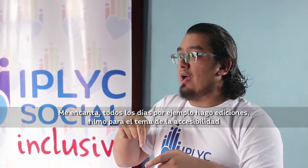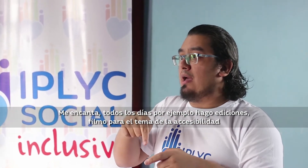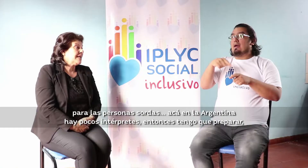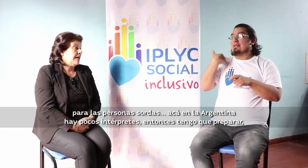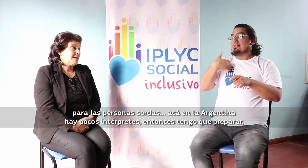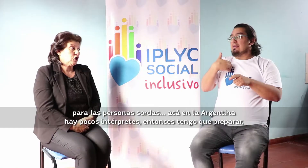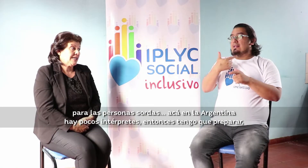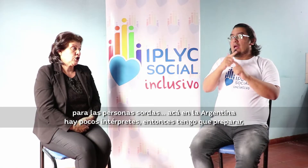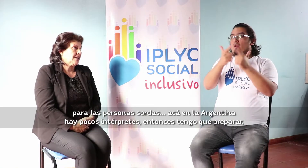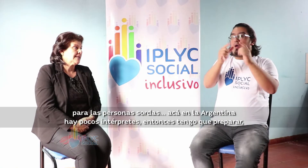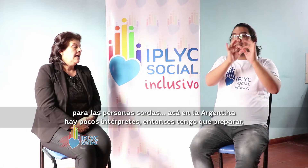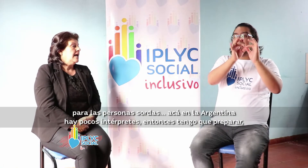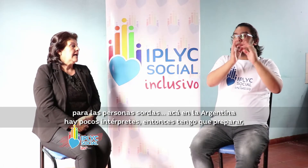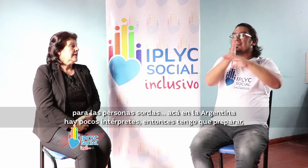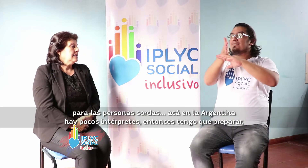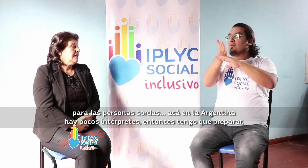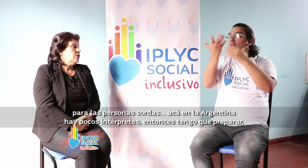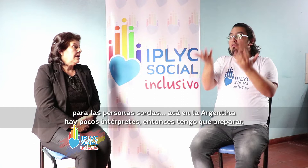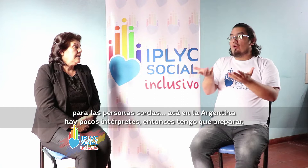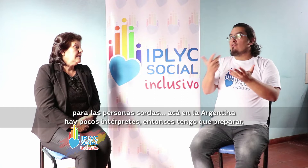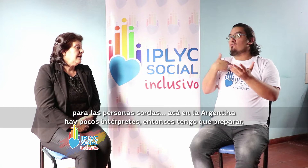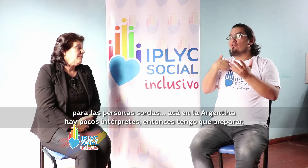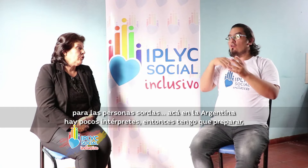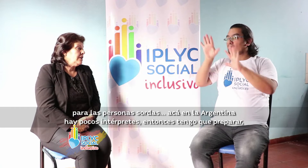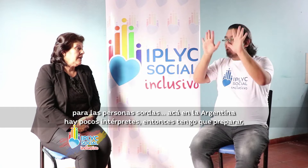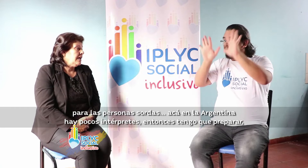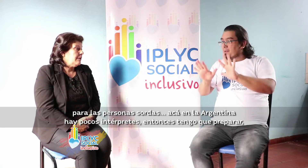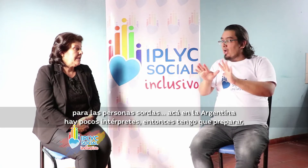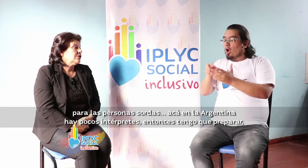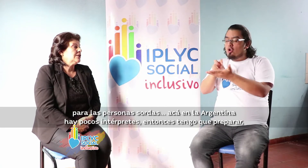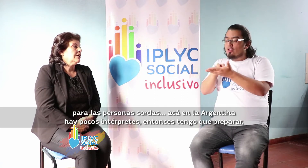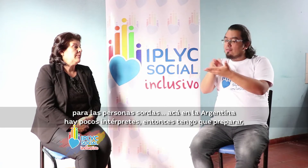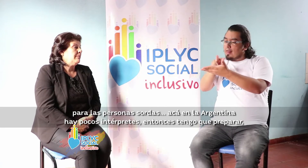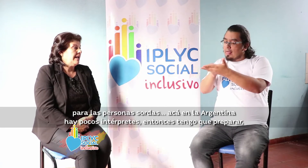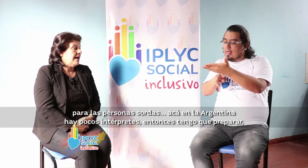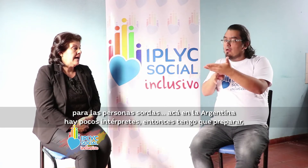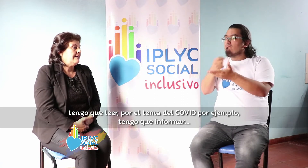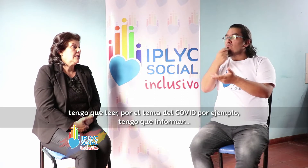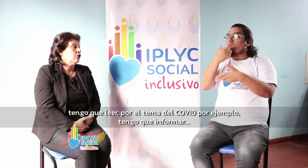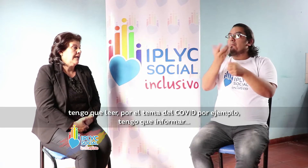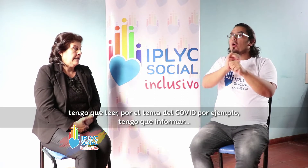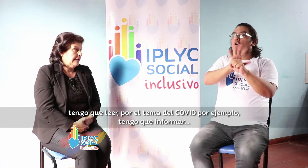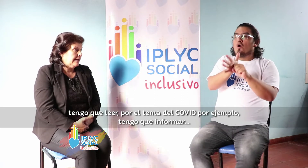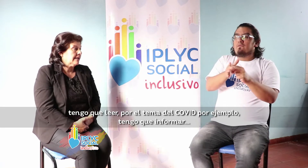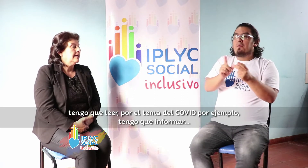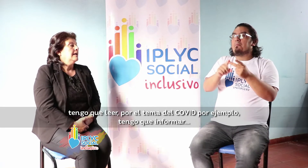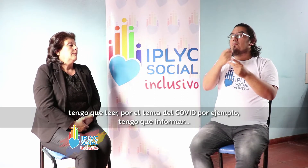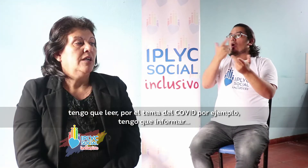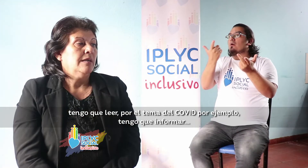accesibilidad para las personas sordas. Acá en la Argentina no hay pocos intérpretes, entonces tengo que preparar, a ver, tengo que leer. Por el tema